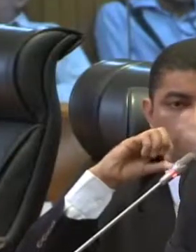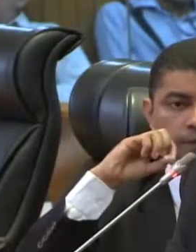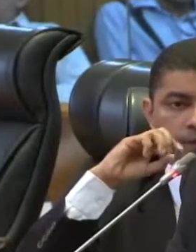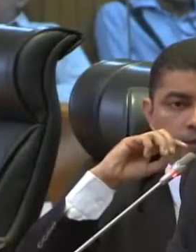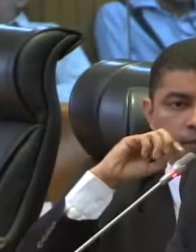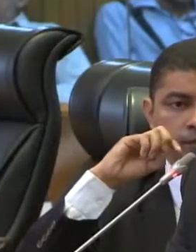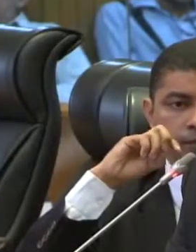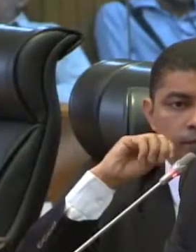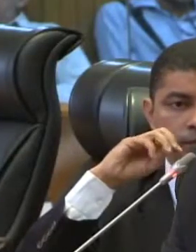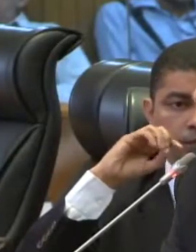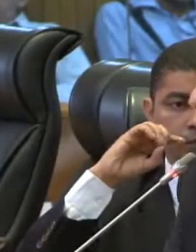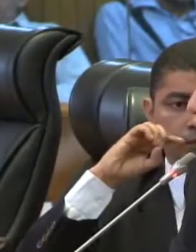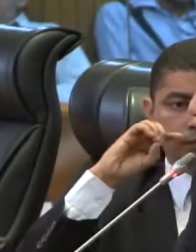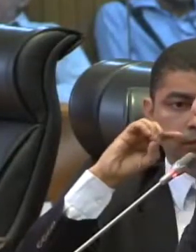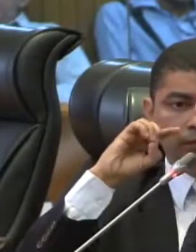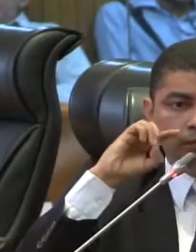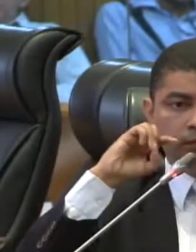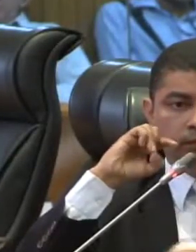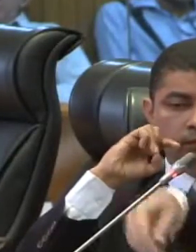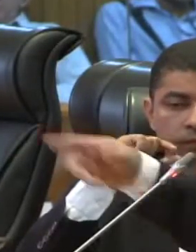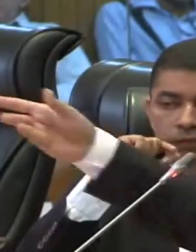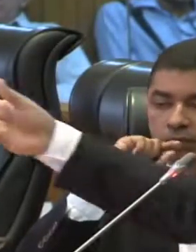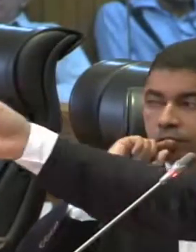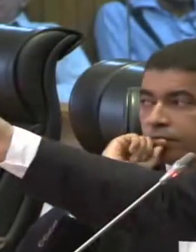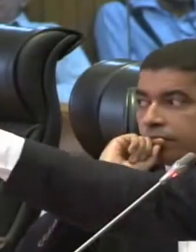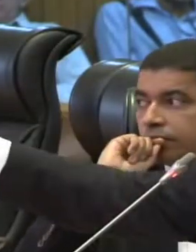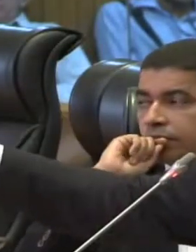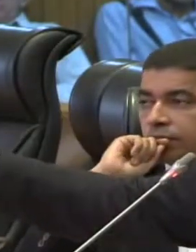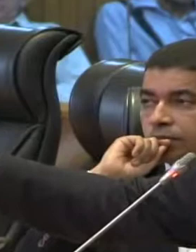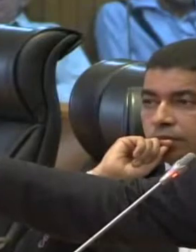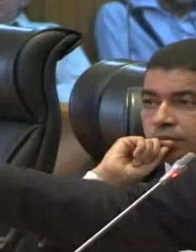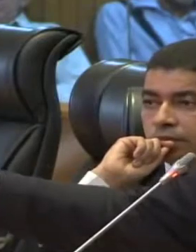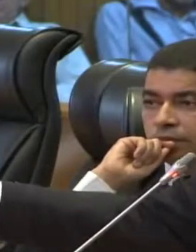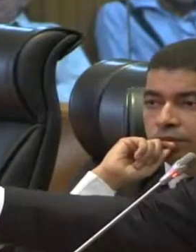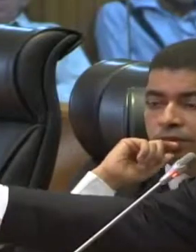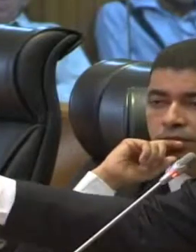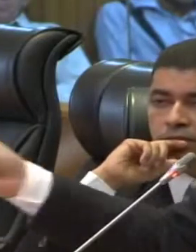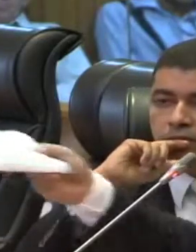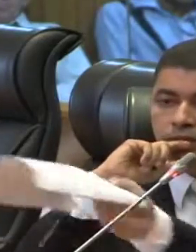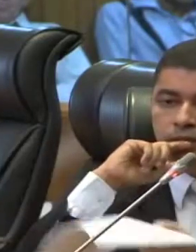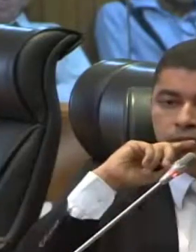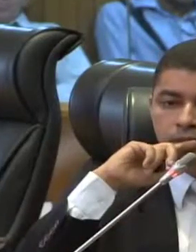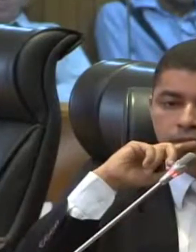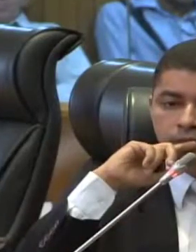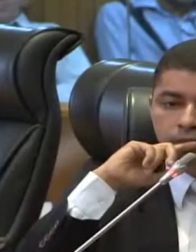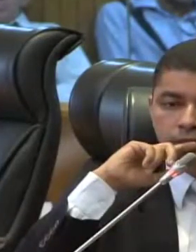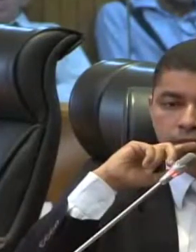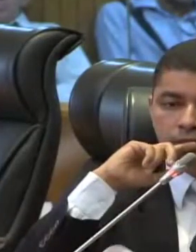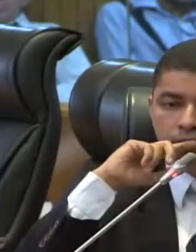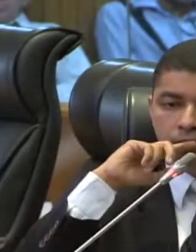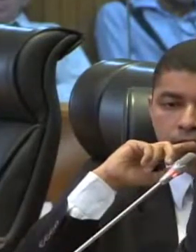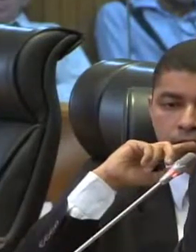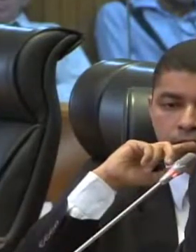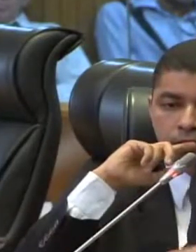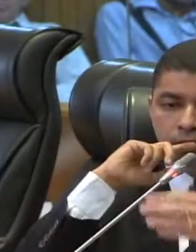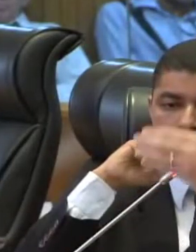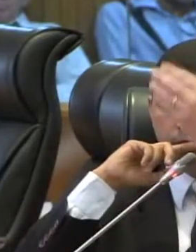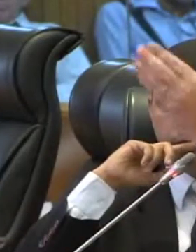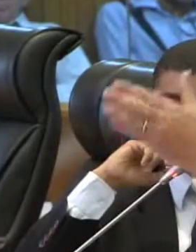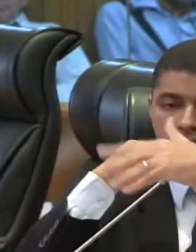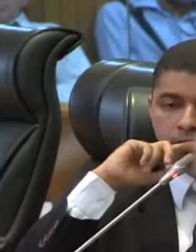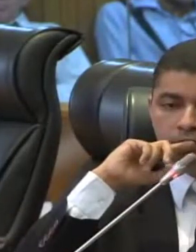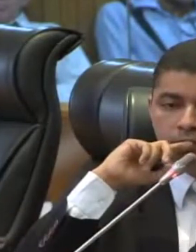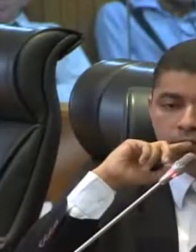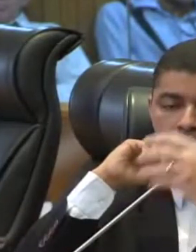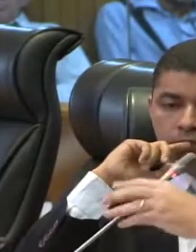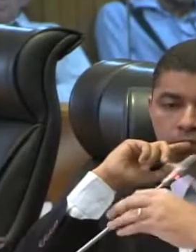assessoria pegar novamente a lei que foi aprovada aqui, está chegando. Eu acho que tem outros municípios que são incluídos nisto. Me